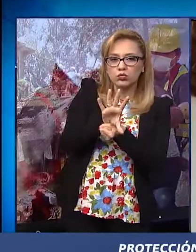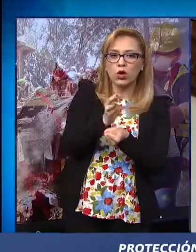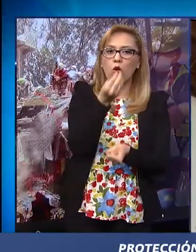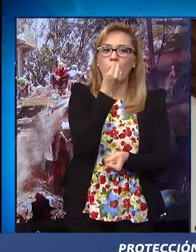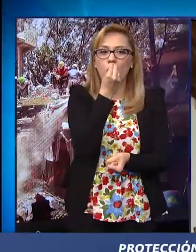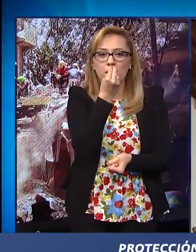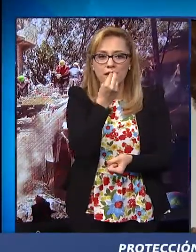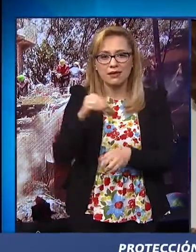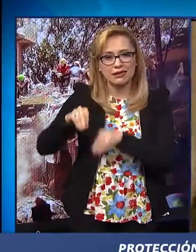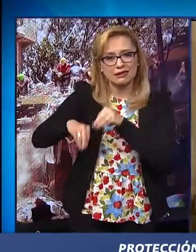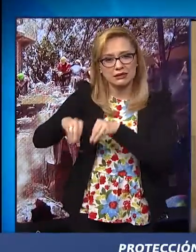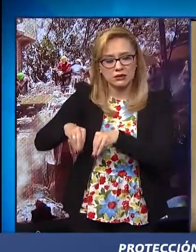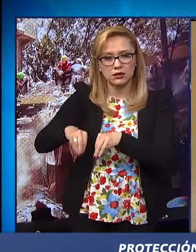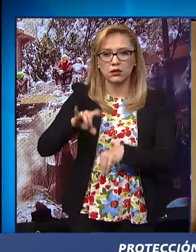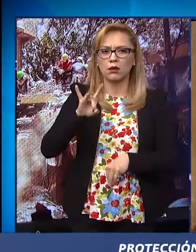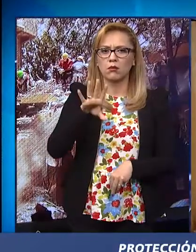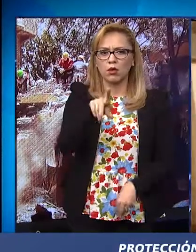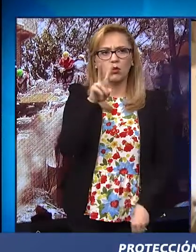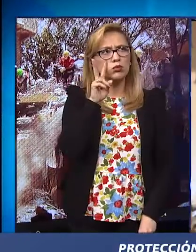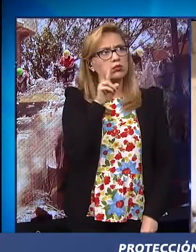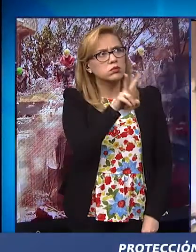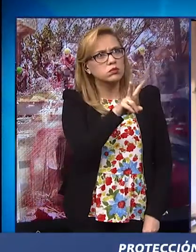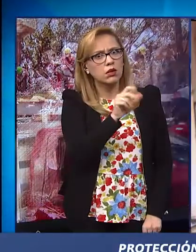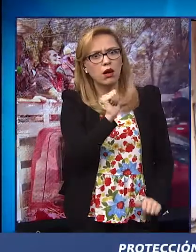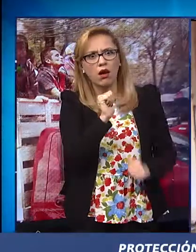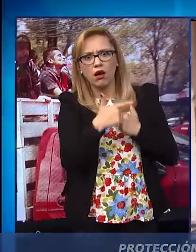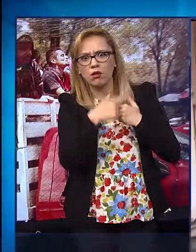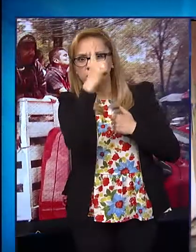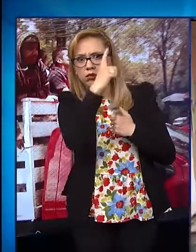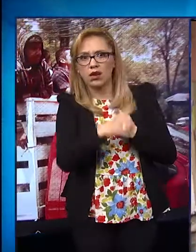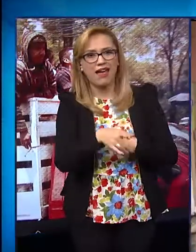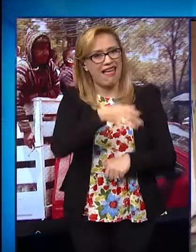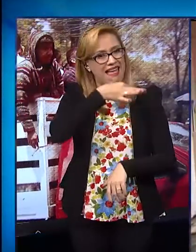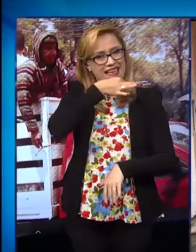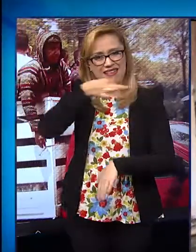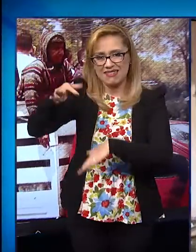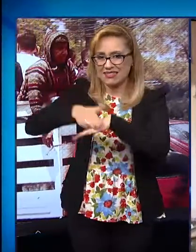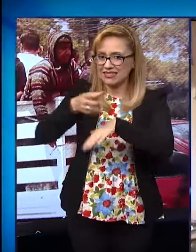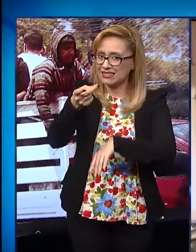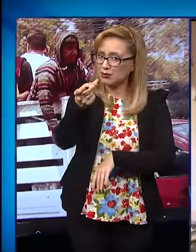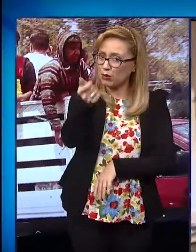en tu hogar reportarlo a las autoridades de protección civil